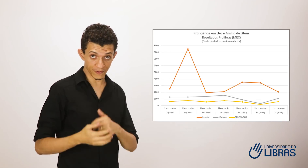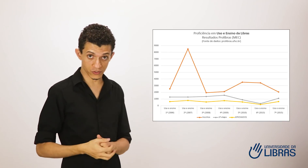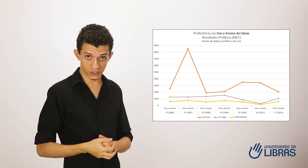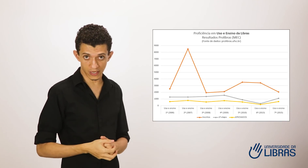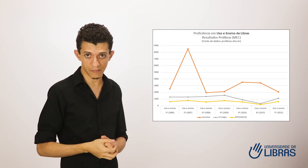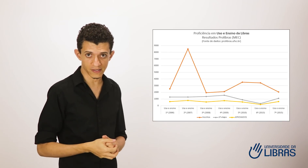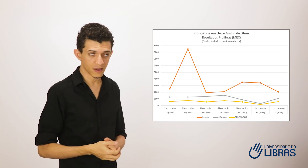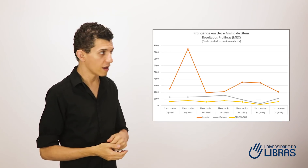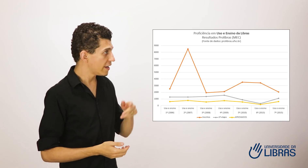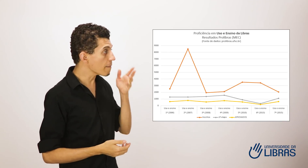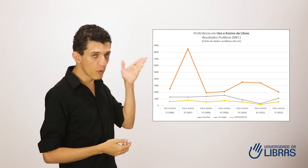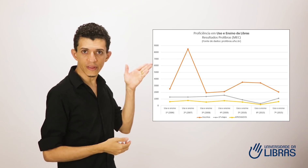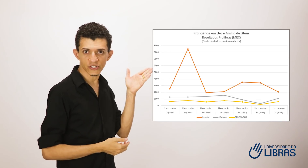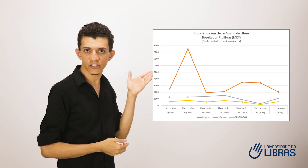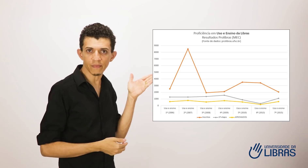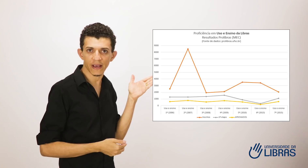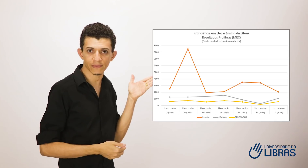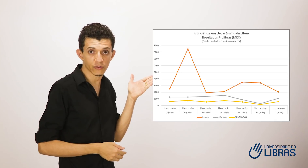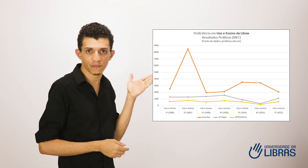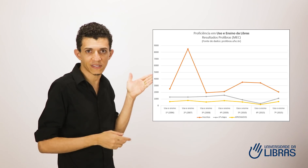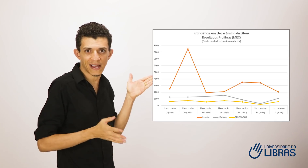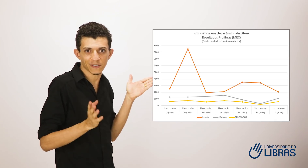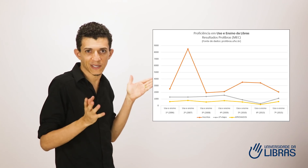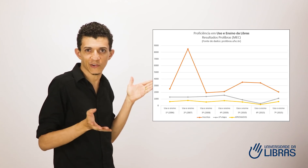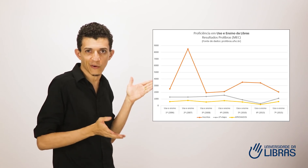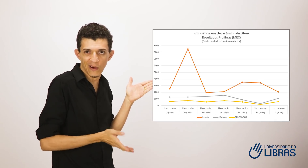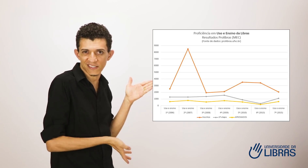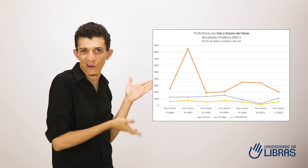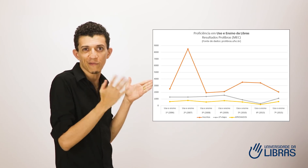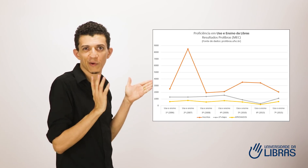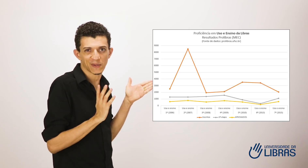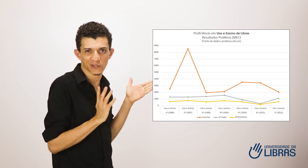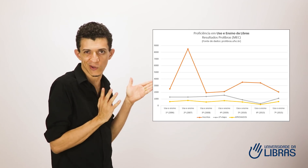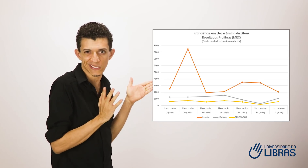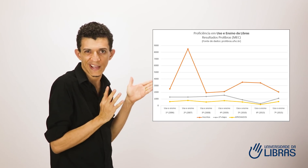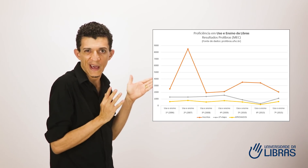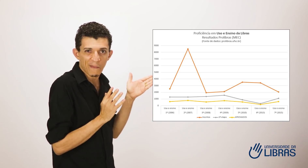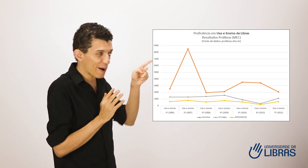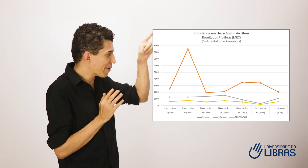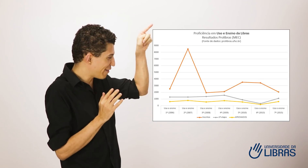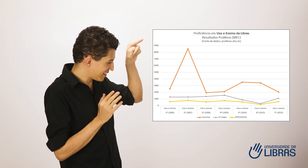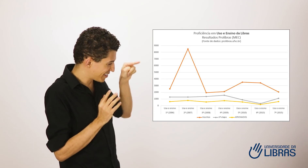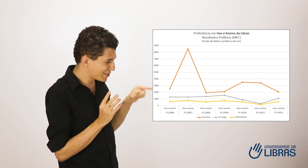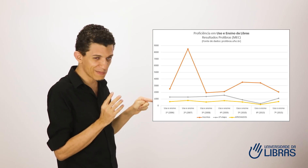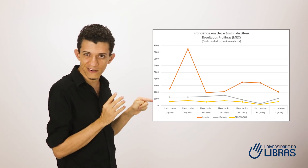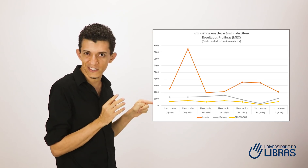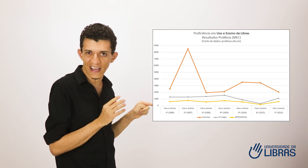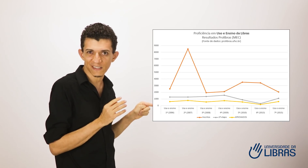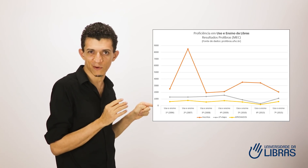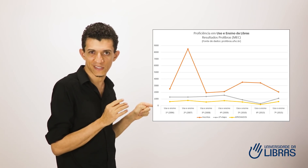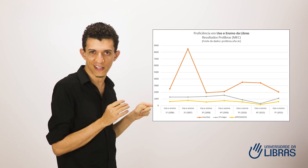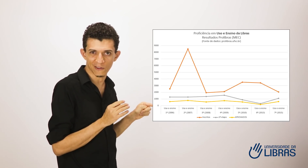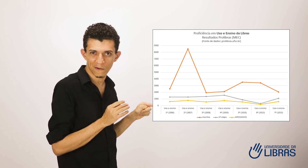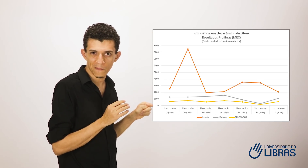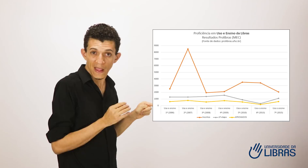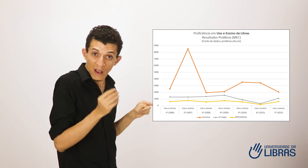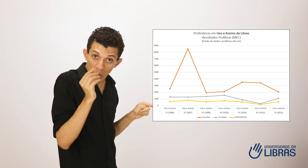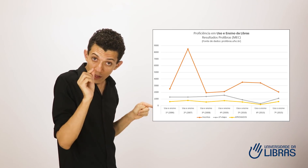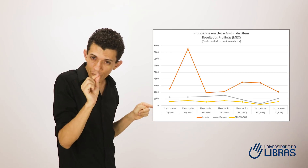professor de Libras. E é muita gente mesmo. Em 2007 mesmo foram quase 9.000 pessoas, para uma aprovação de menos de 10%. Quando eu vi